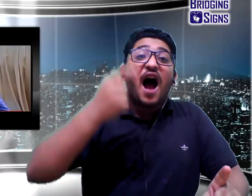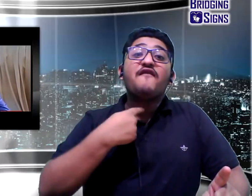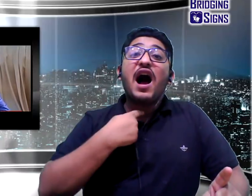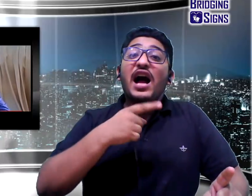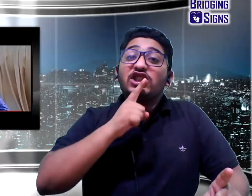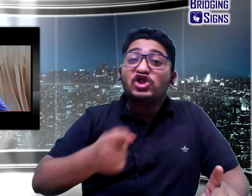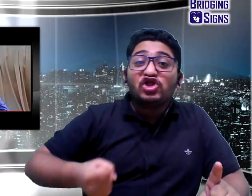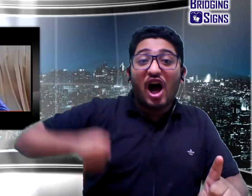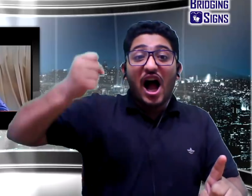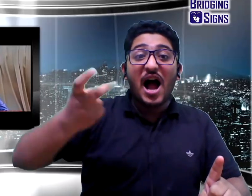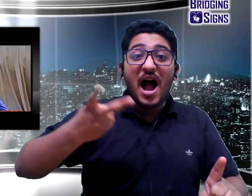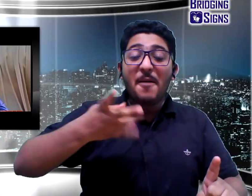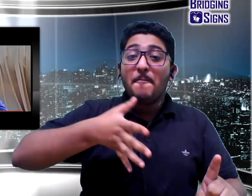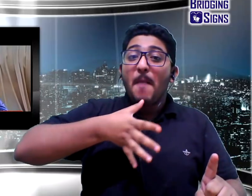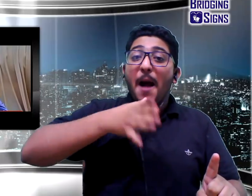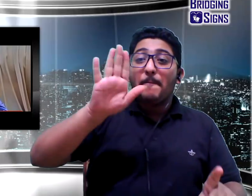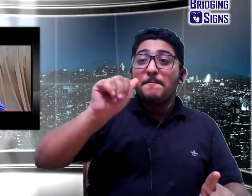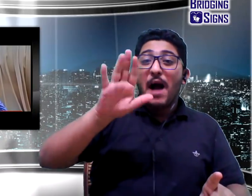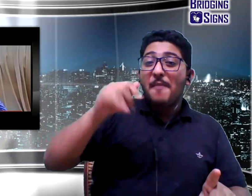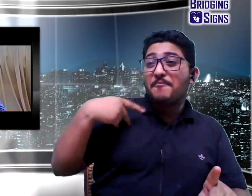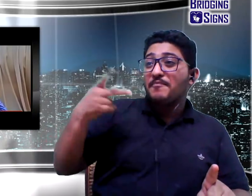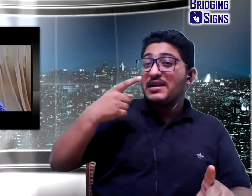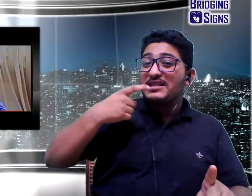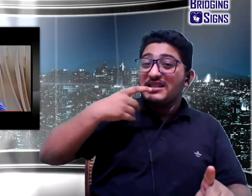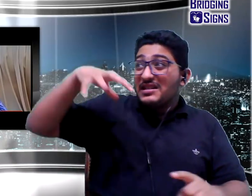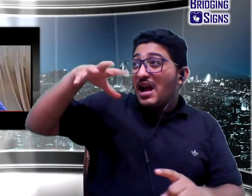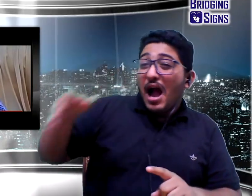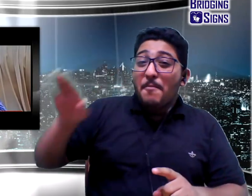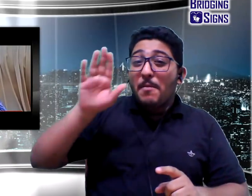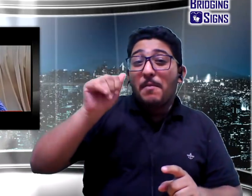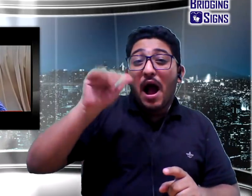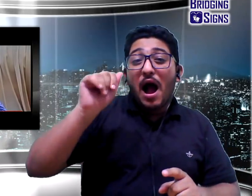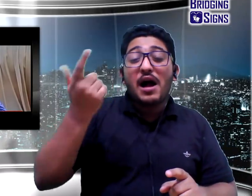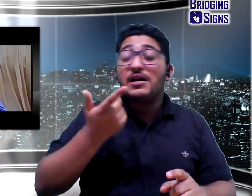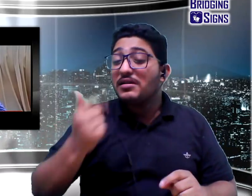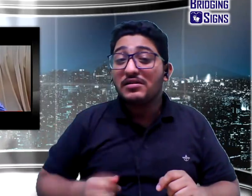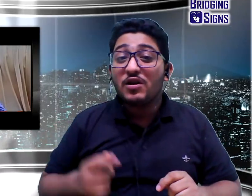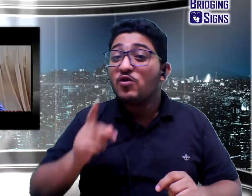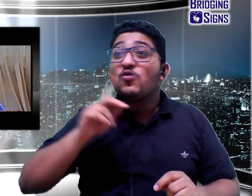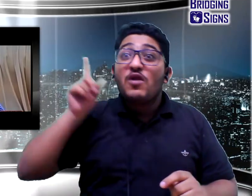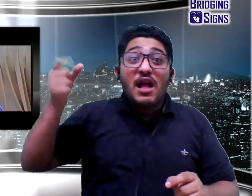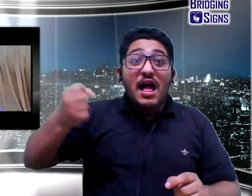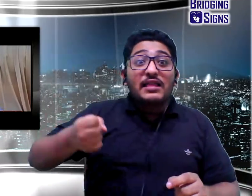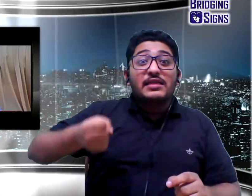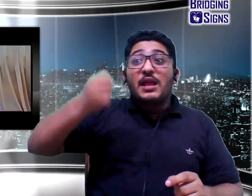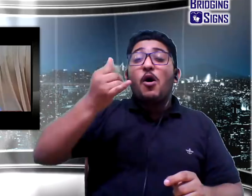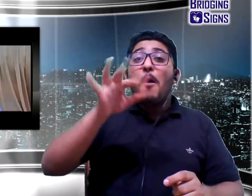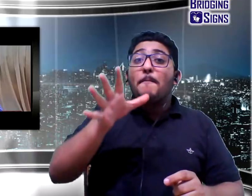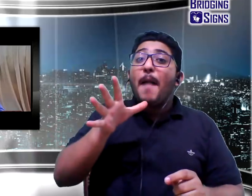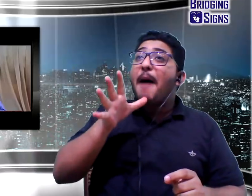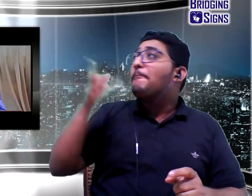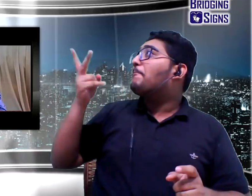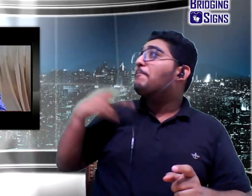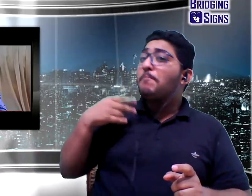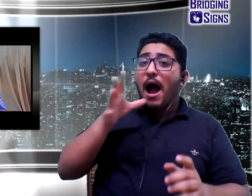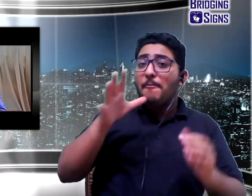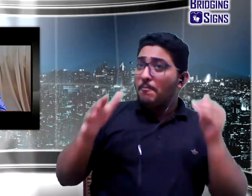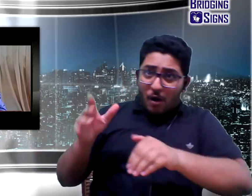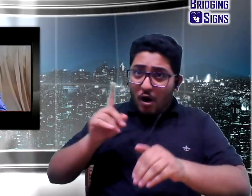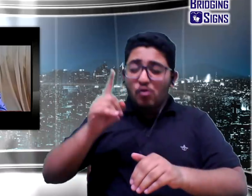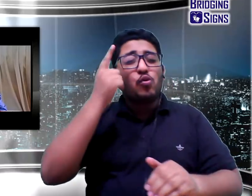करे। बाबा नानक मेरा महरम एक किथे दा इंसाफ है कोई अपने प्यो दे घर ना आ सके,